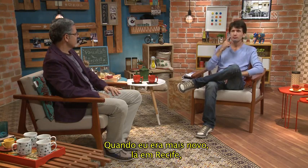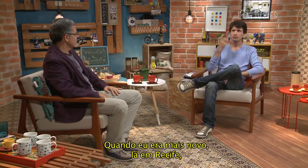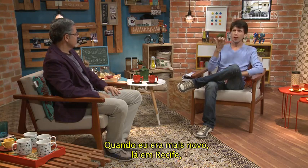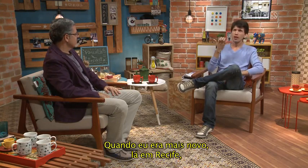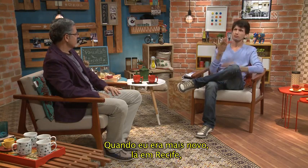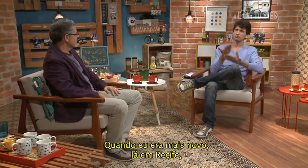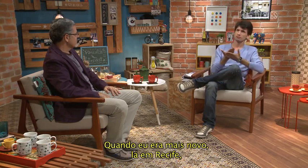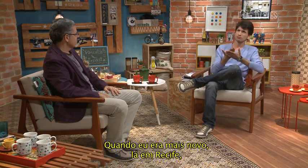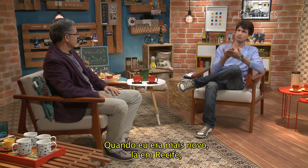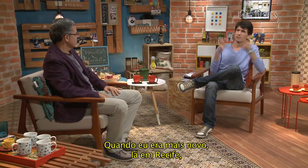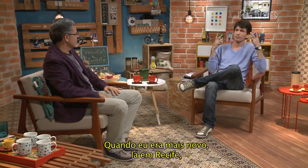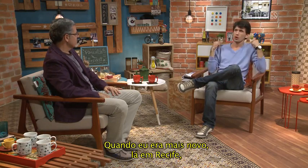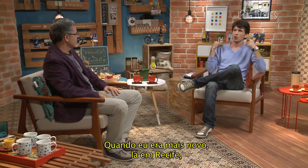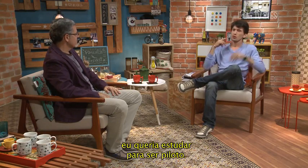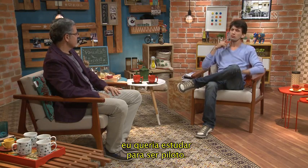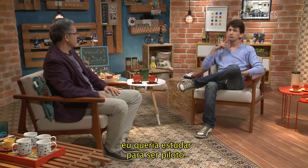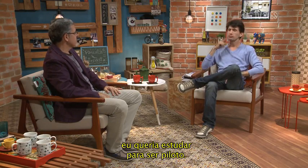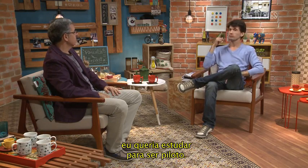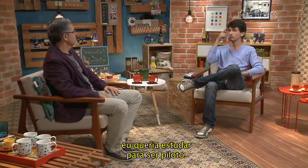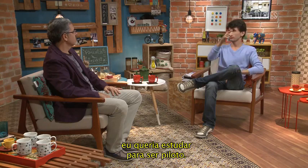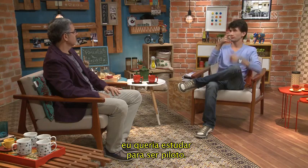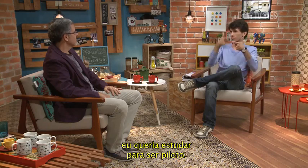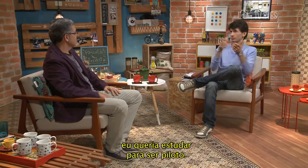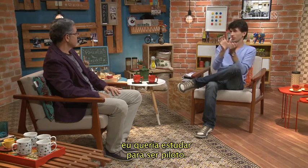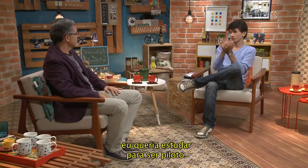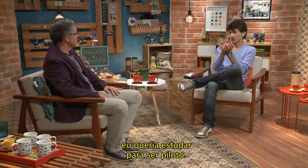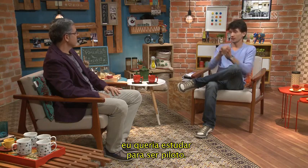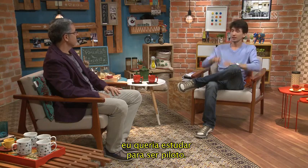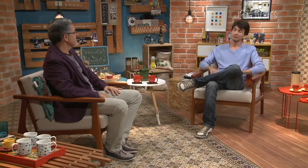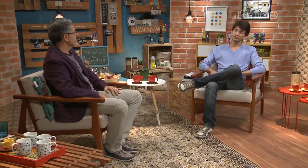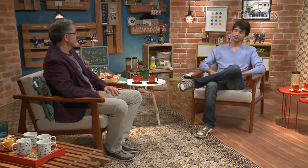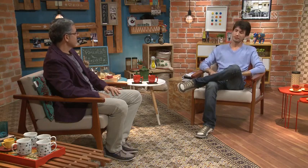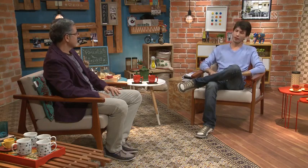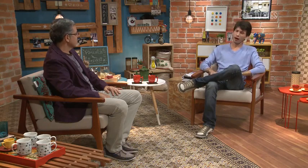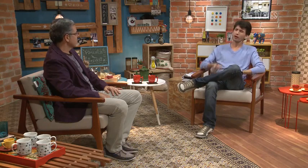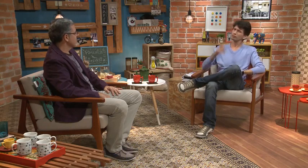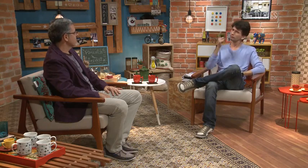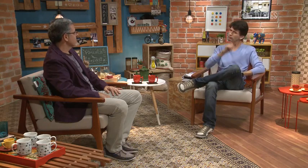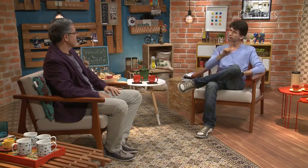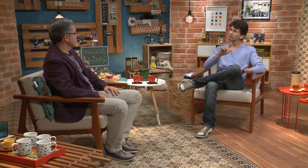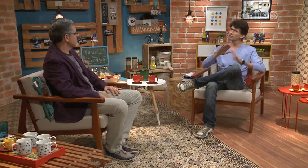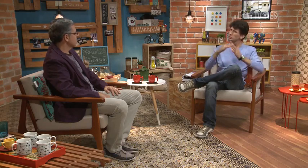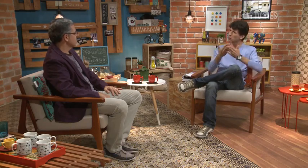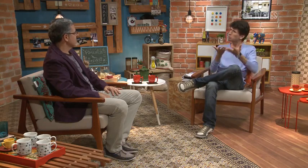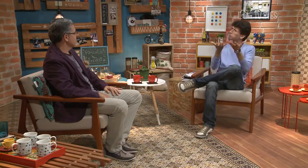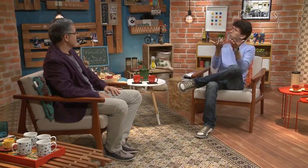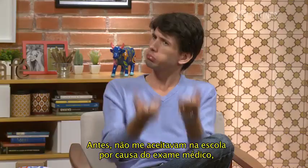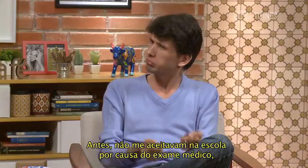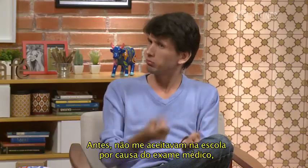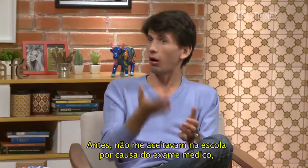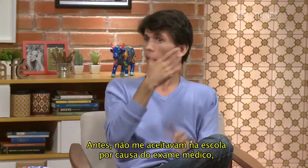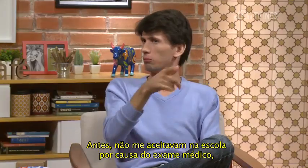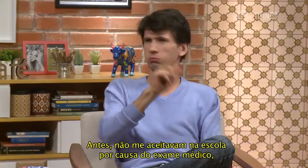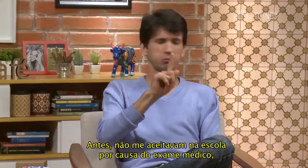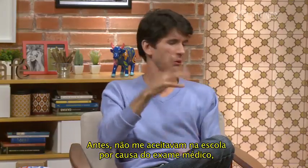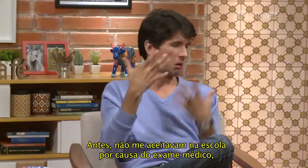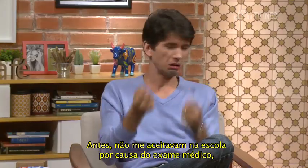novo lá em Recife Eu queria estudar para ser piloto e antes não me